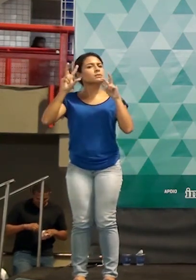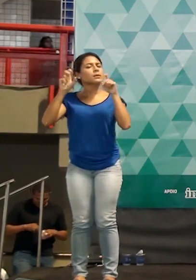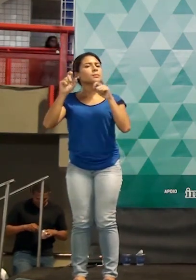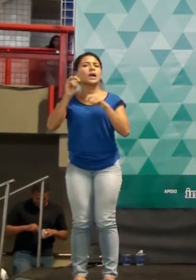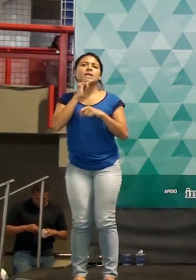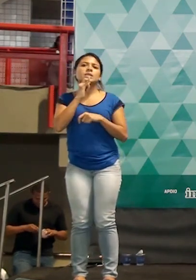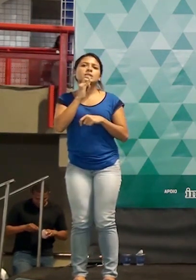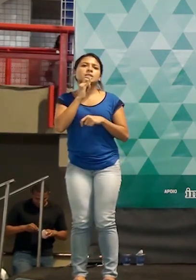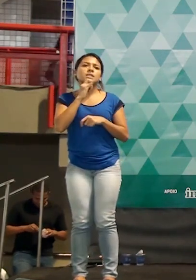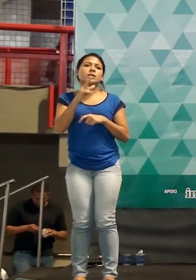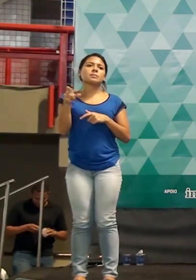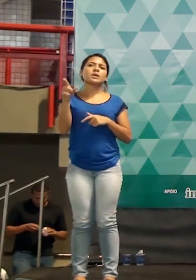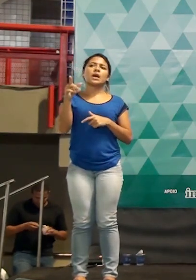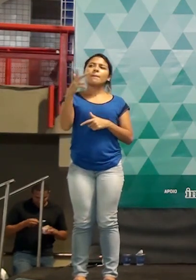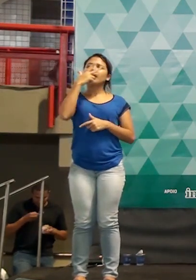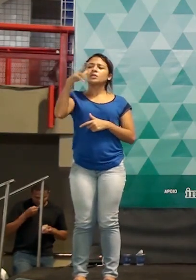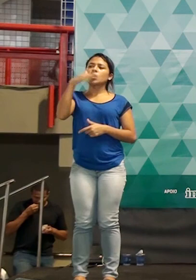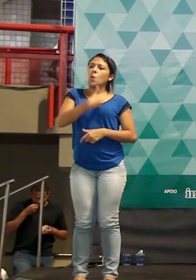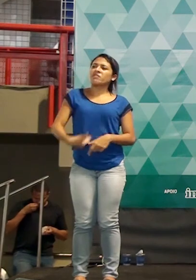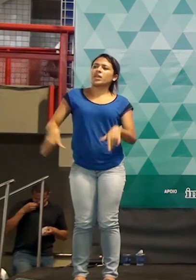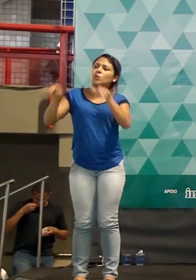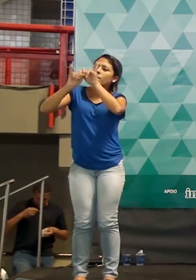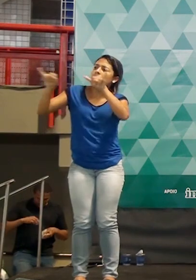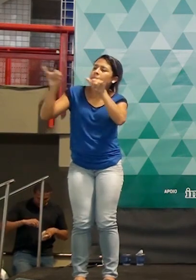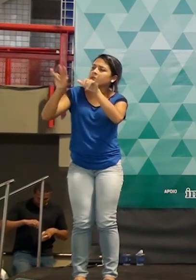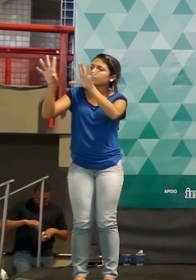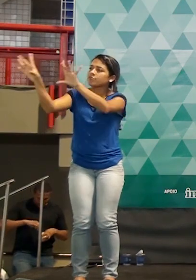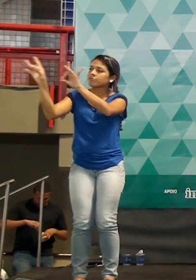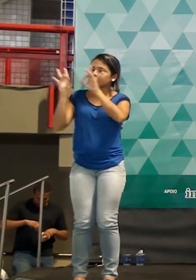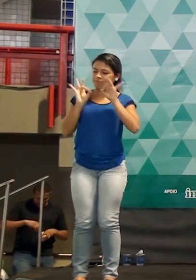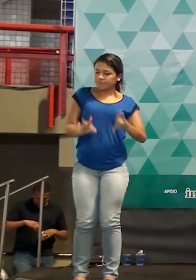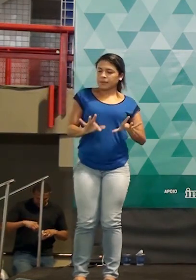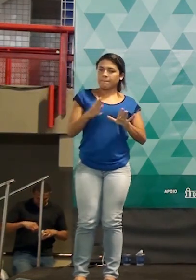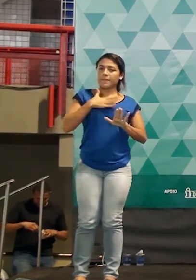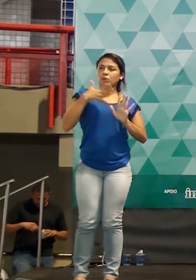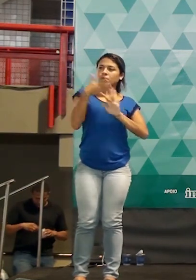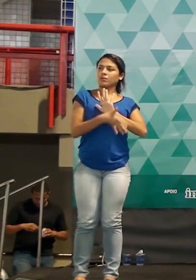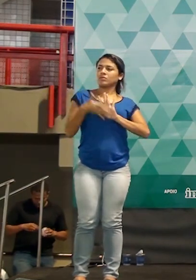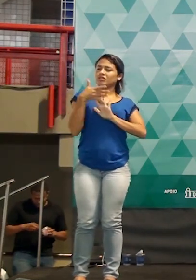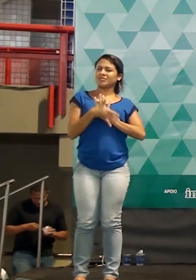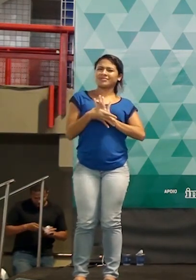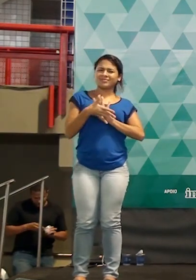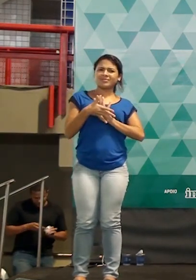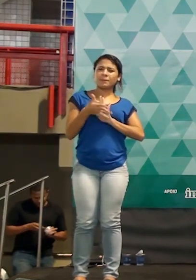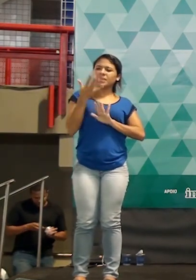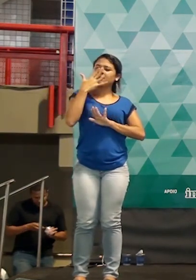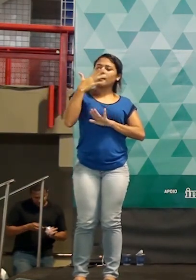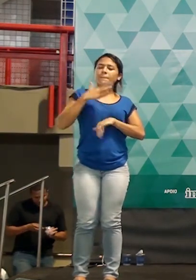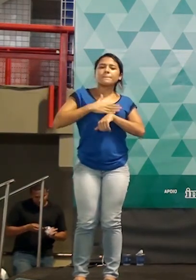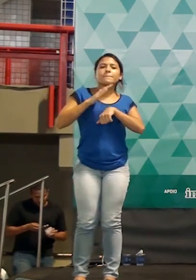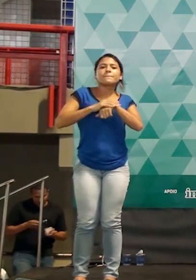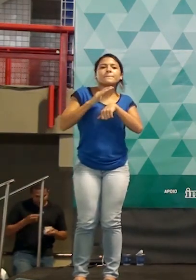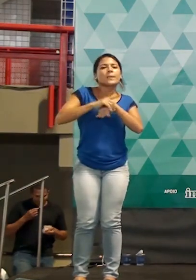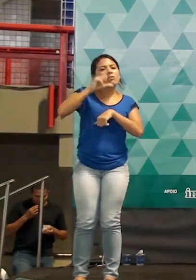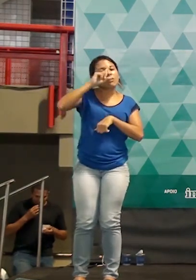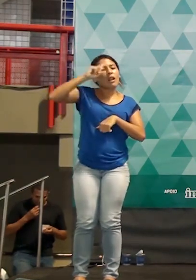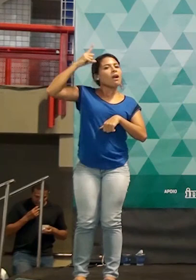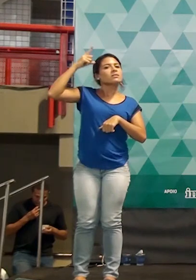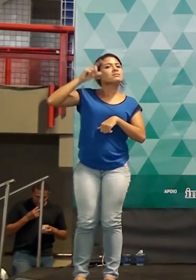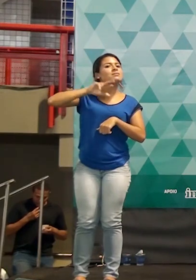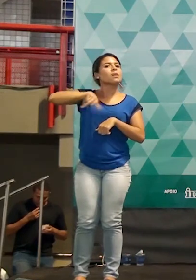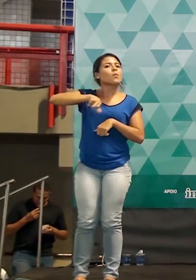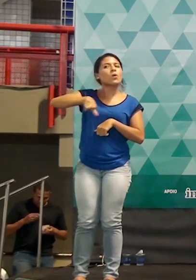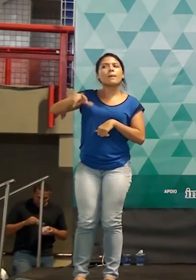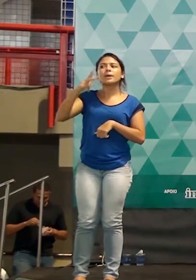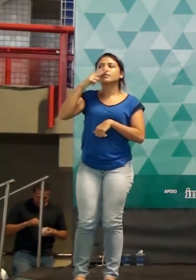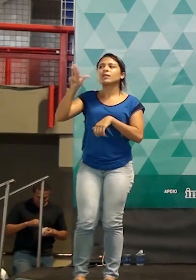da publicidade do governo e botando no seu texto. Você não criou nada. Você está copiando do cartaz, da propaganda